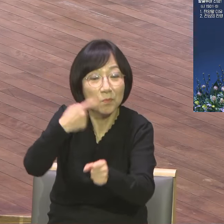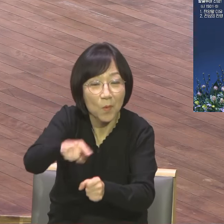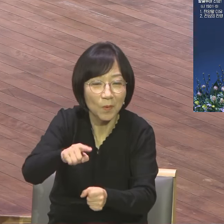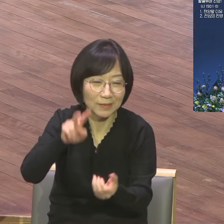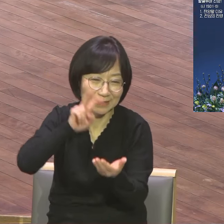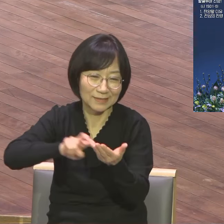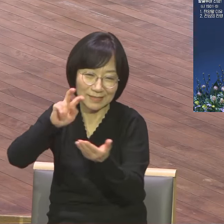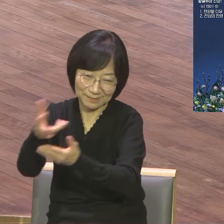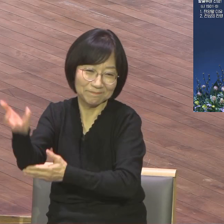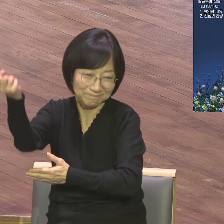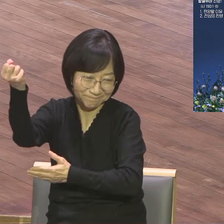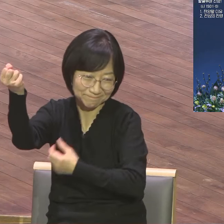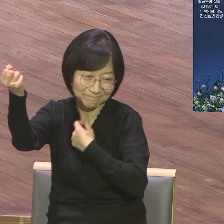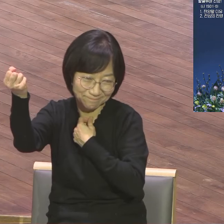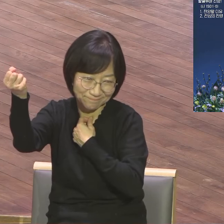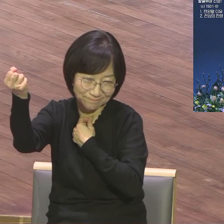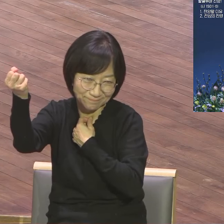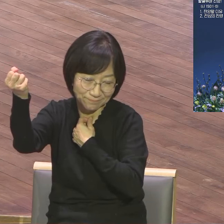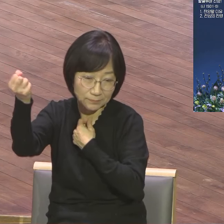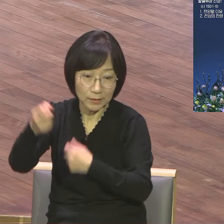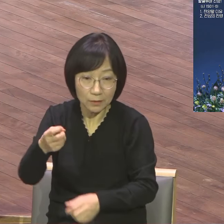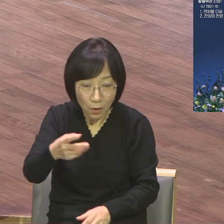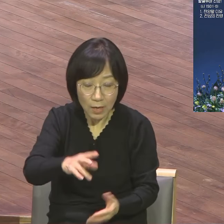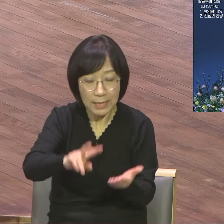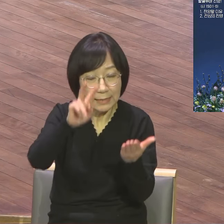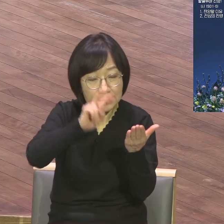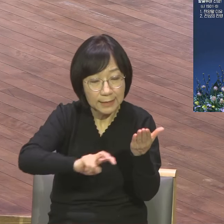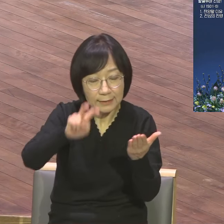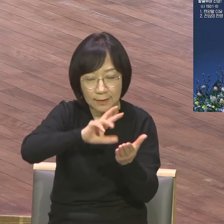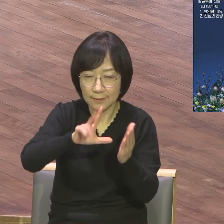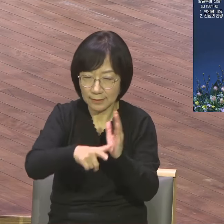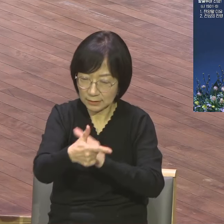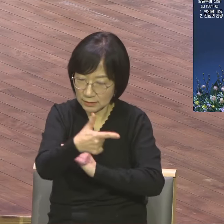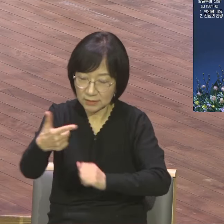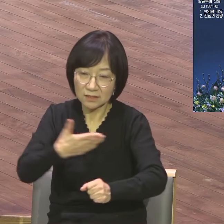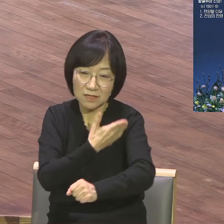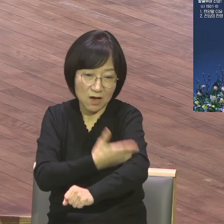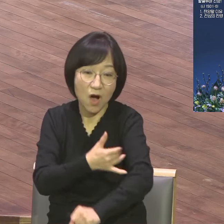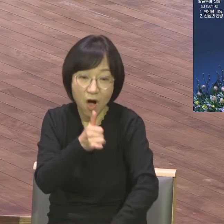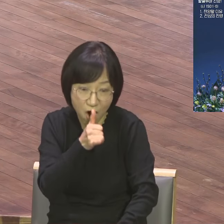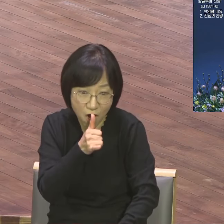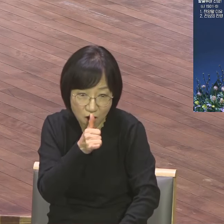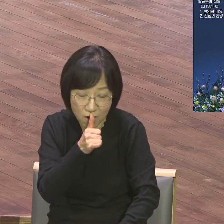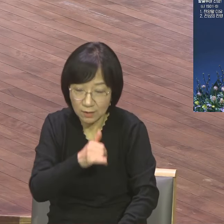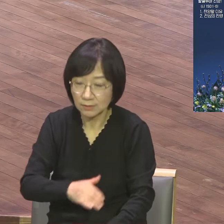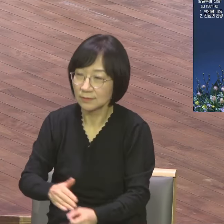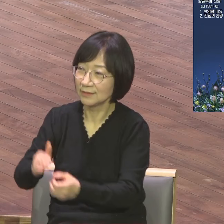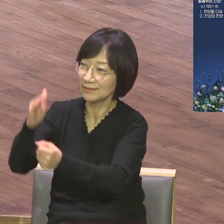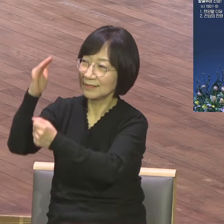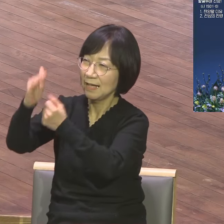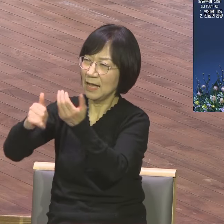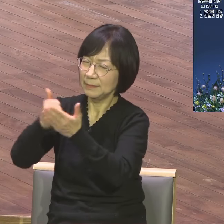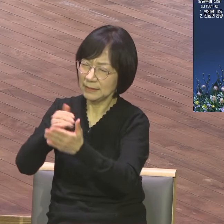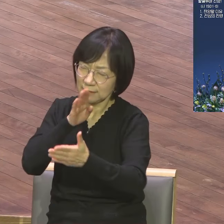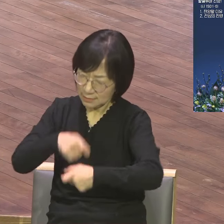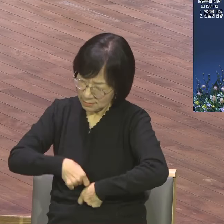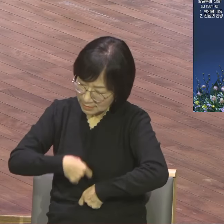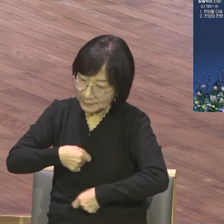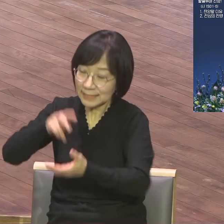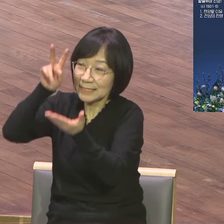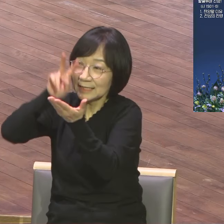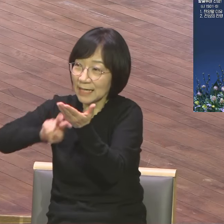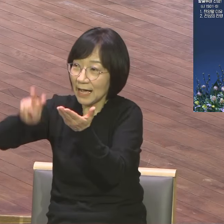특별히 찬양에는요 놀라운 능력이 있어요. 정말로 하나님을 찬양하면